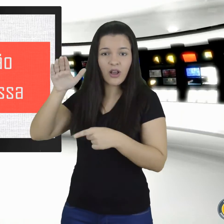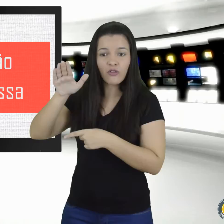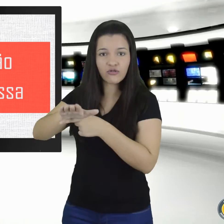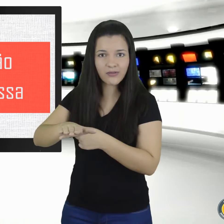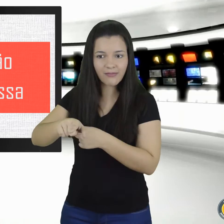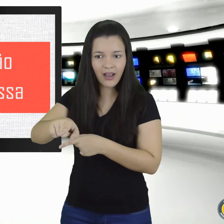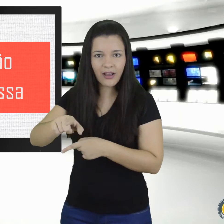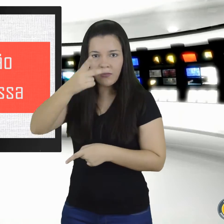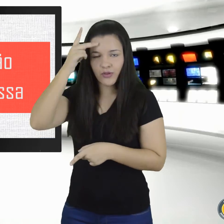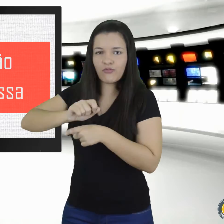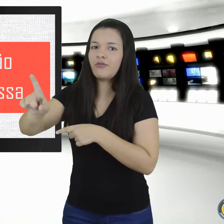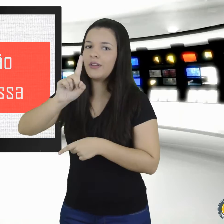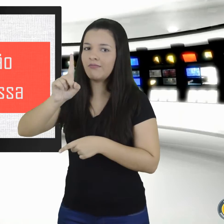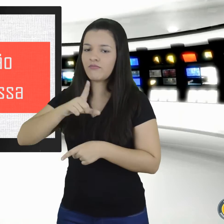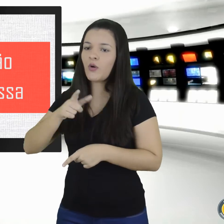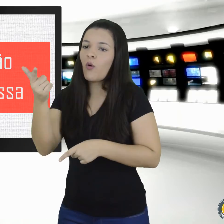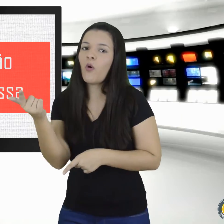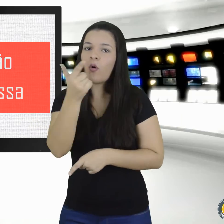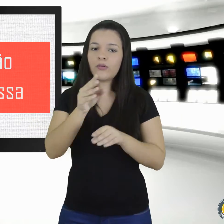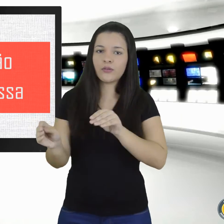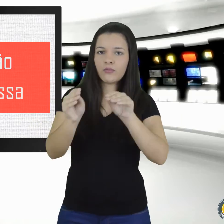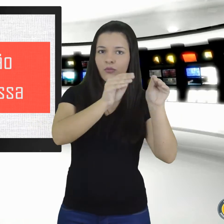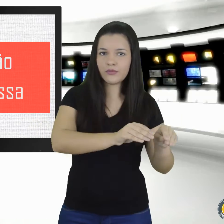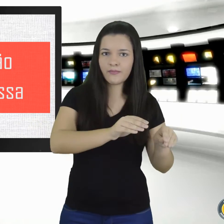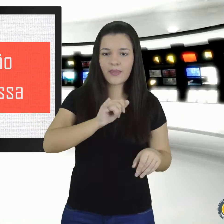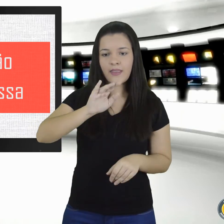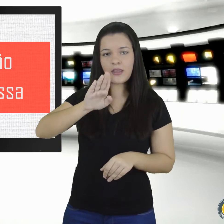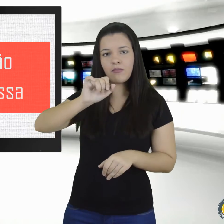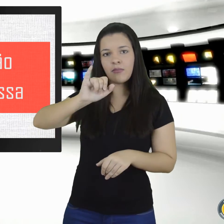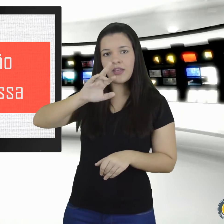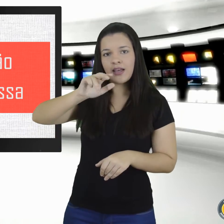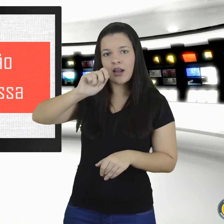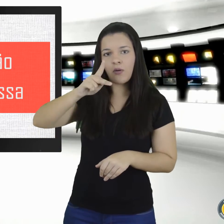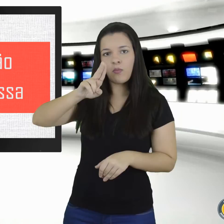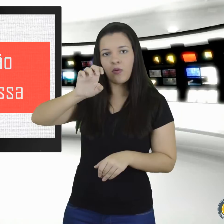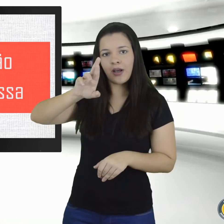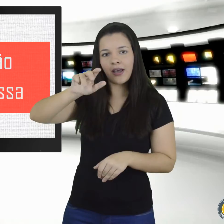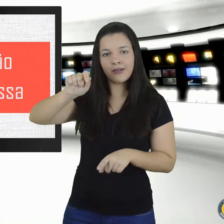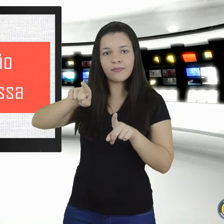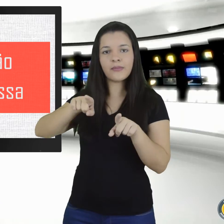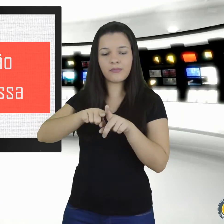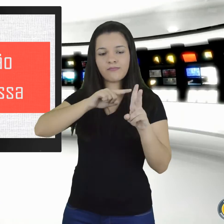a ser atendidos nas unidades do Ibirapuera e da Moca. Inclusive,